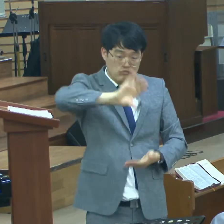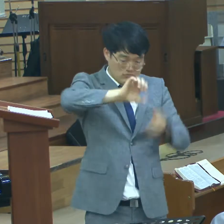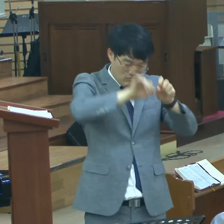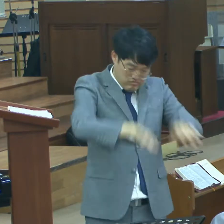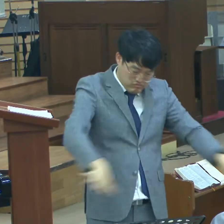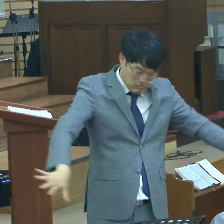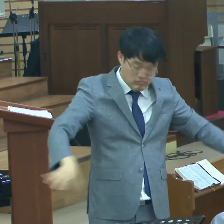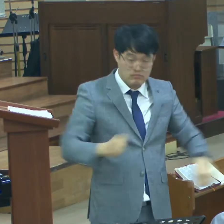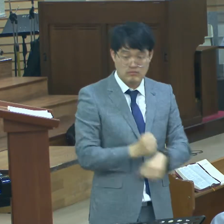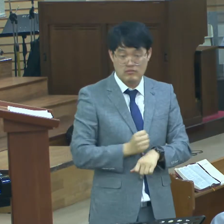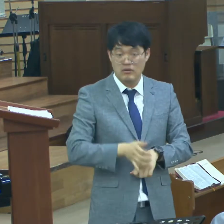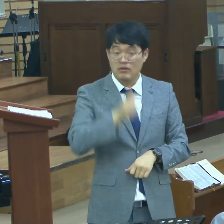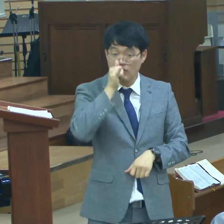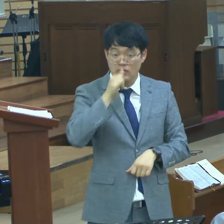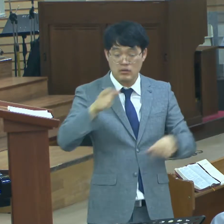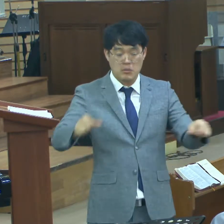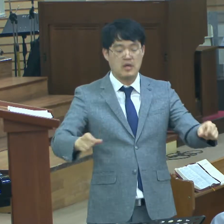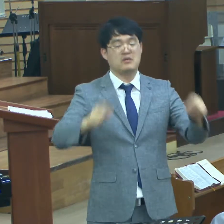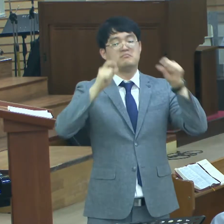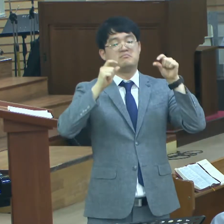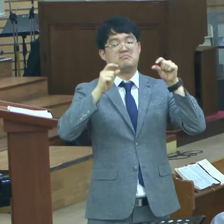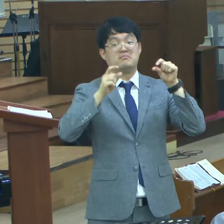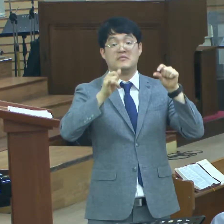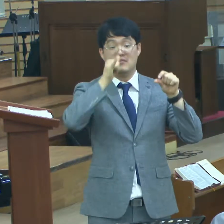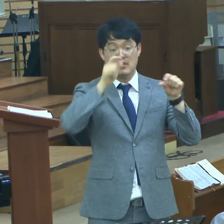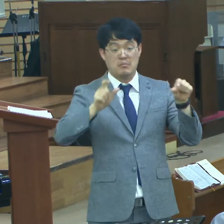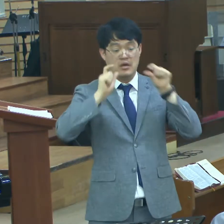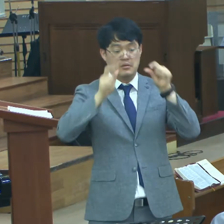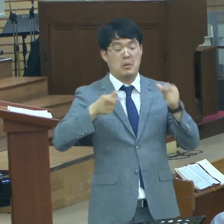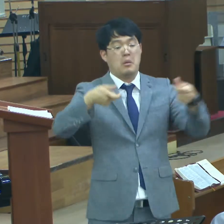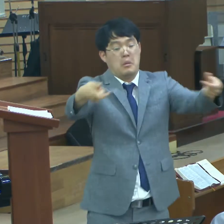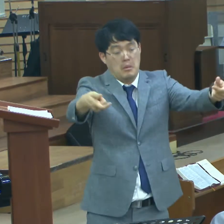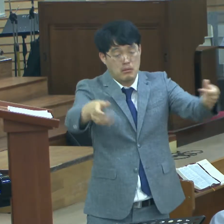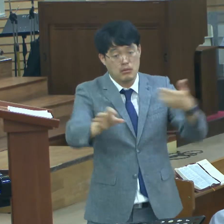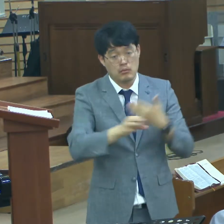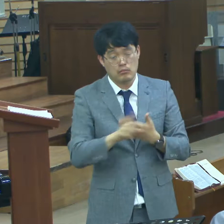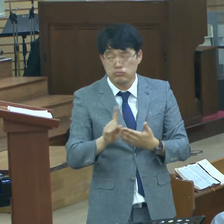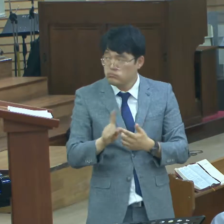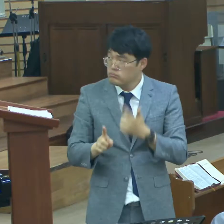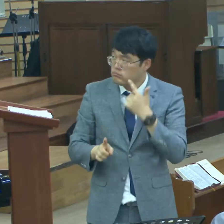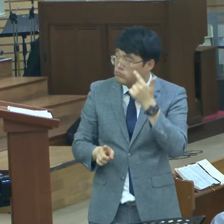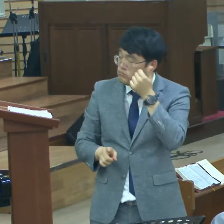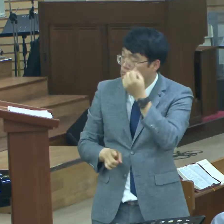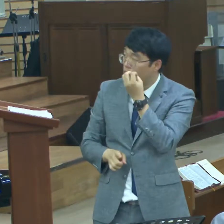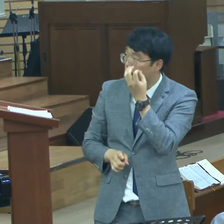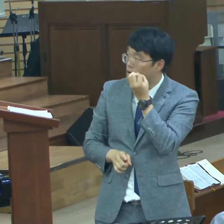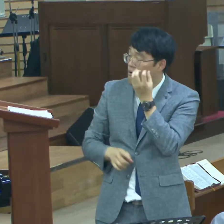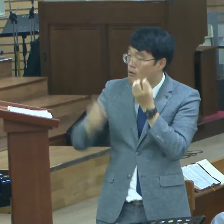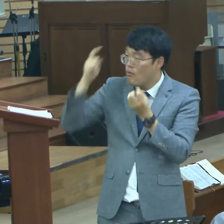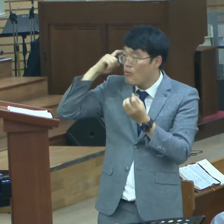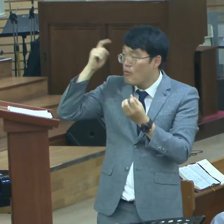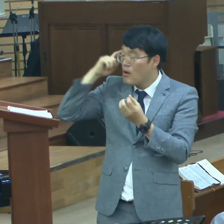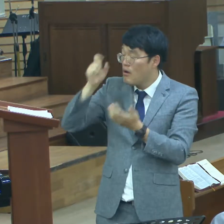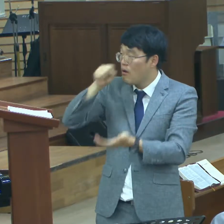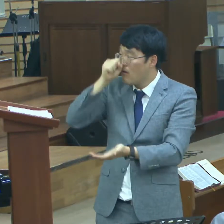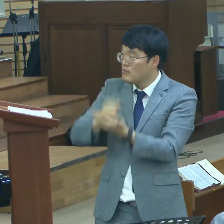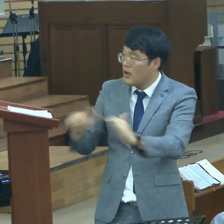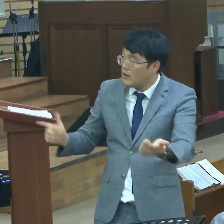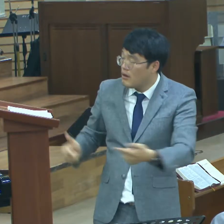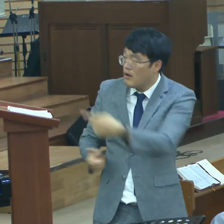이게 목사님 왜 강대상을 뒤집어 놓고 설교를 해? 이러지 않겠어요? 지금 정상이 아니라는 거예요.